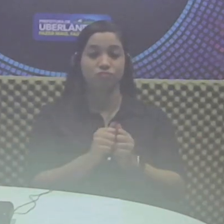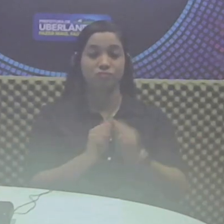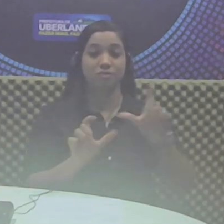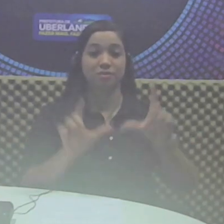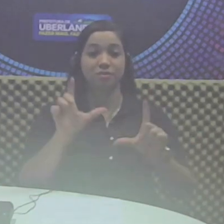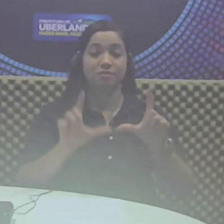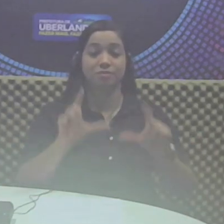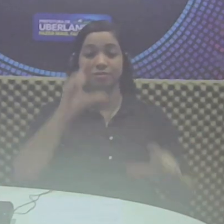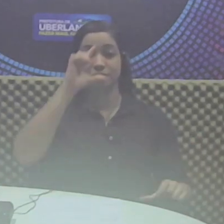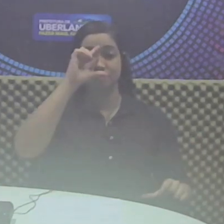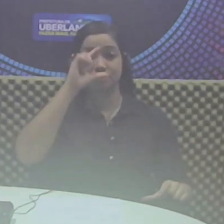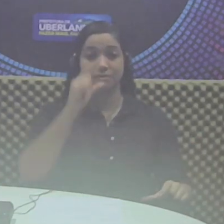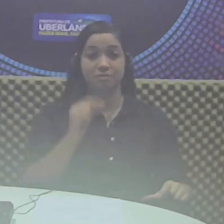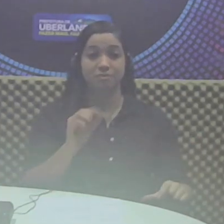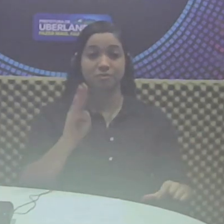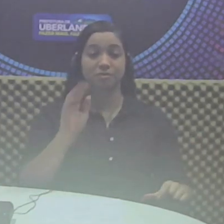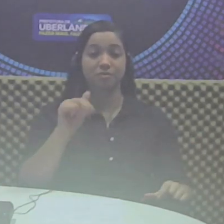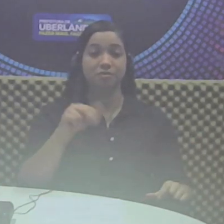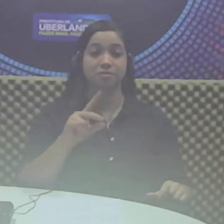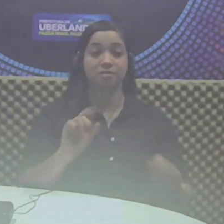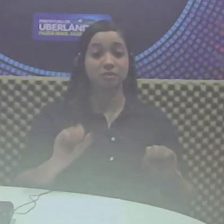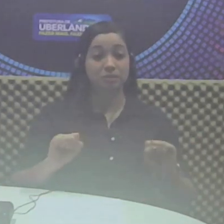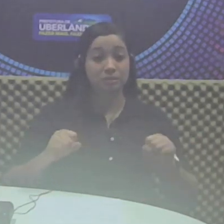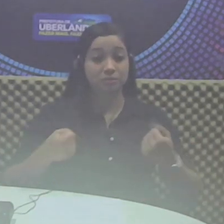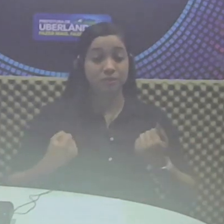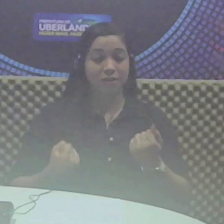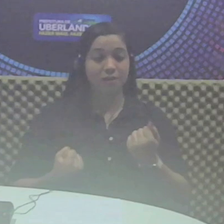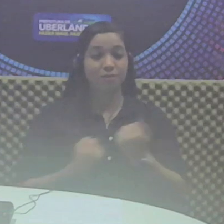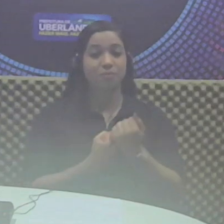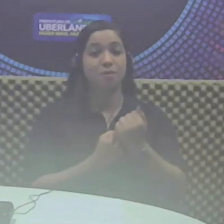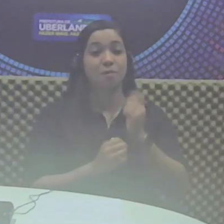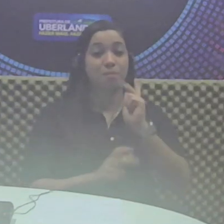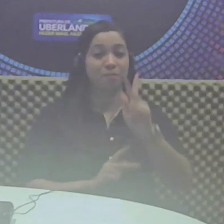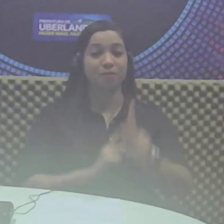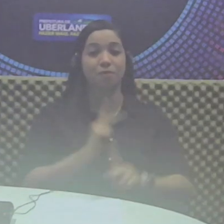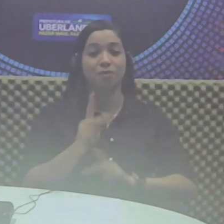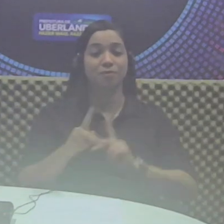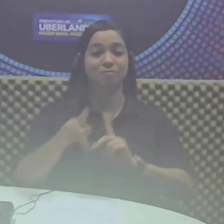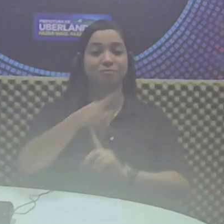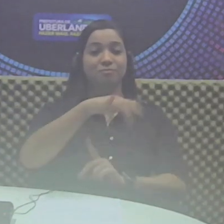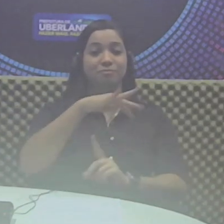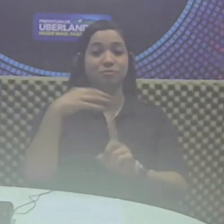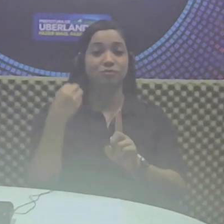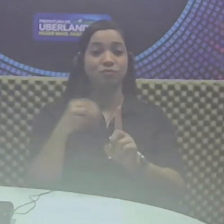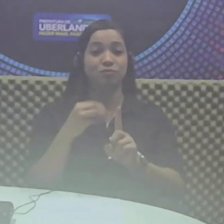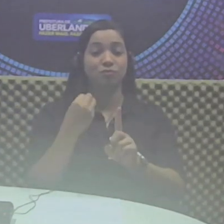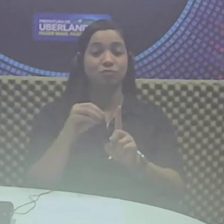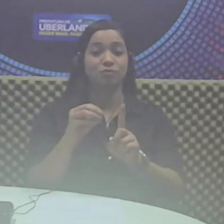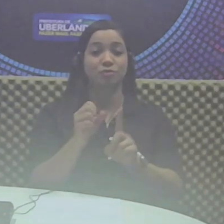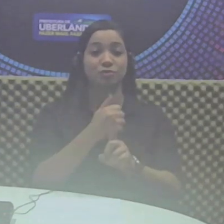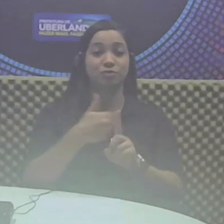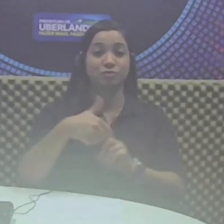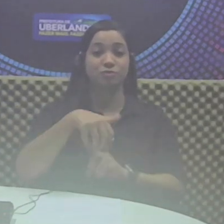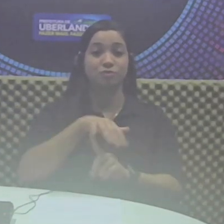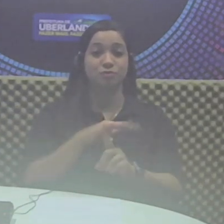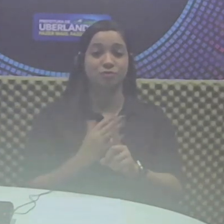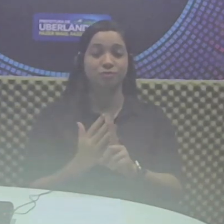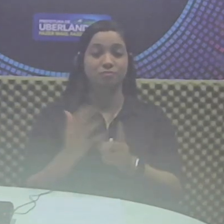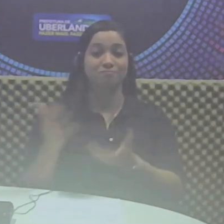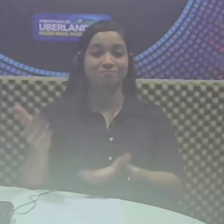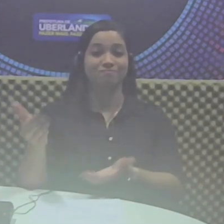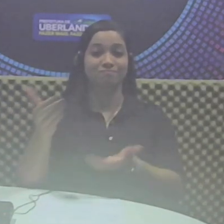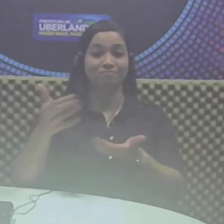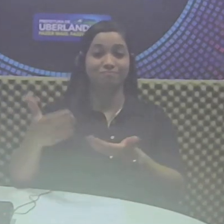o objetivo é reforçar o apoio à população e situação de vulnerabilidade social a arrecadação Segue até o dia